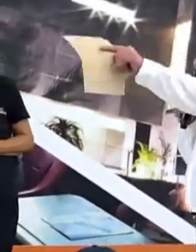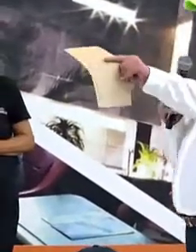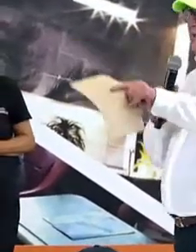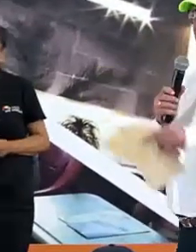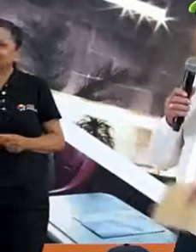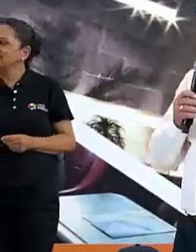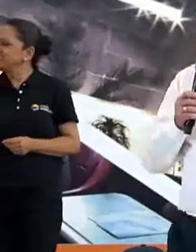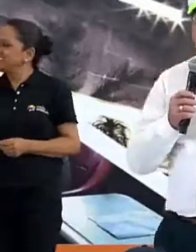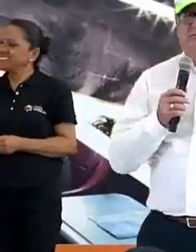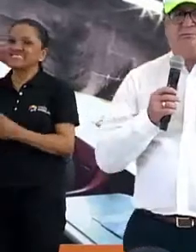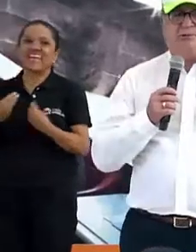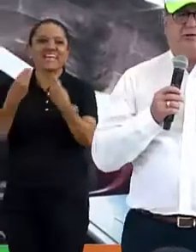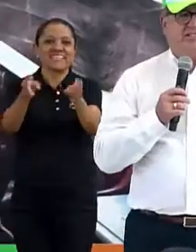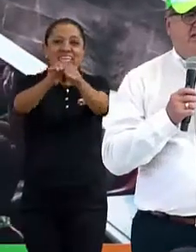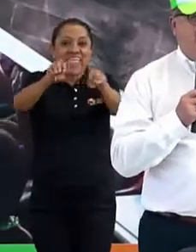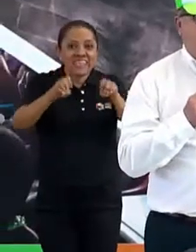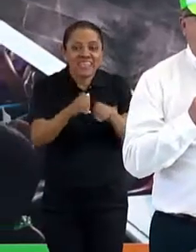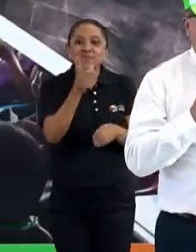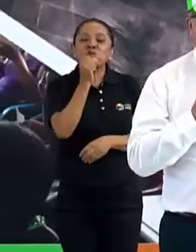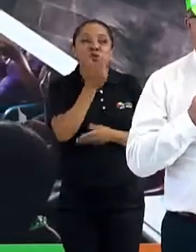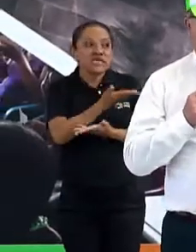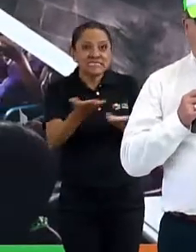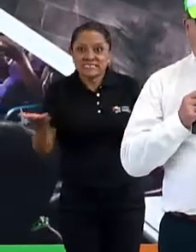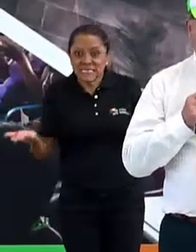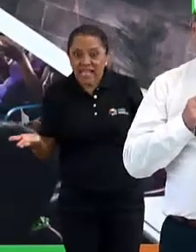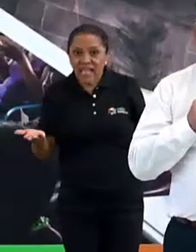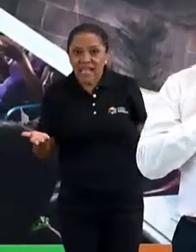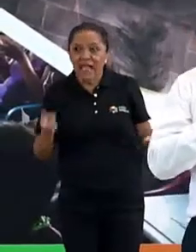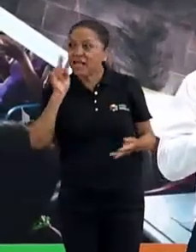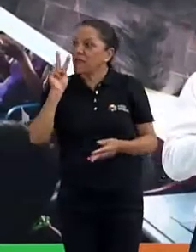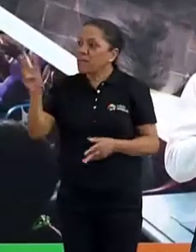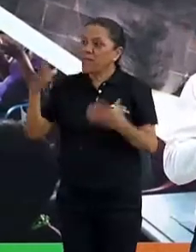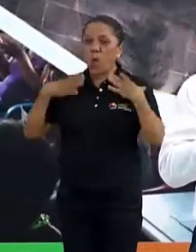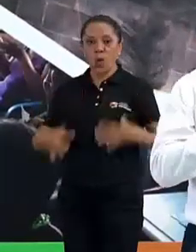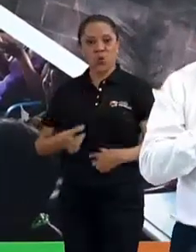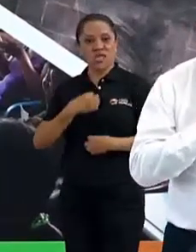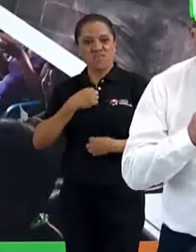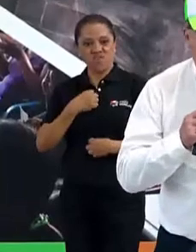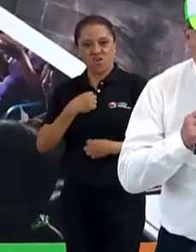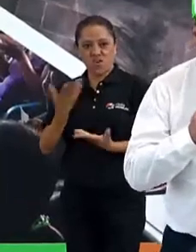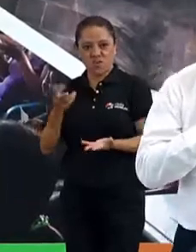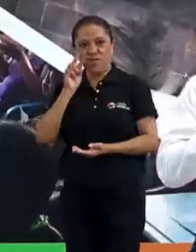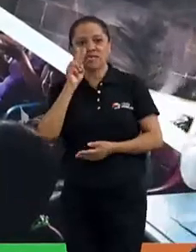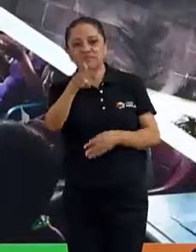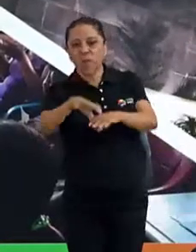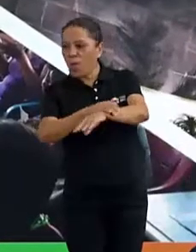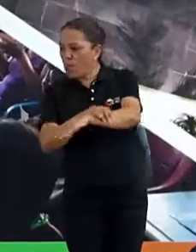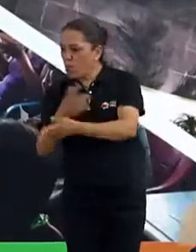esta entrega de equipo de policía. Vean sus uniformes, vean sus